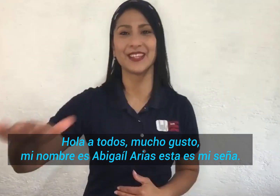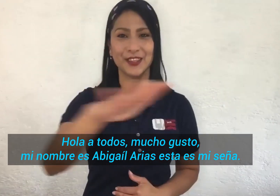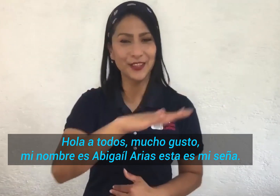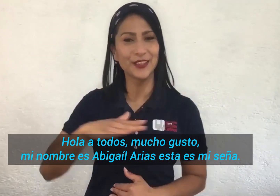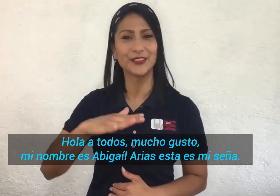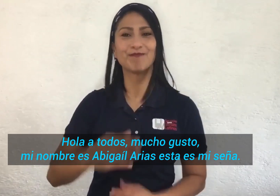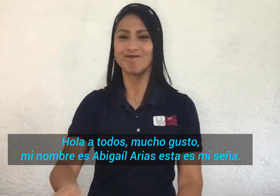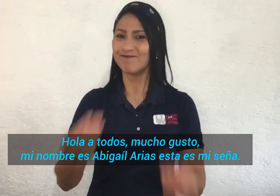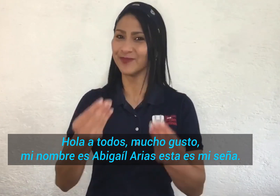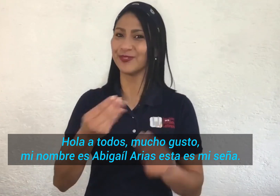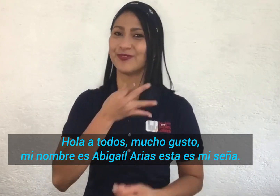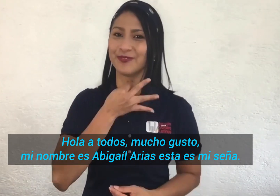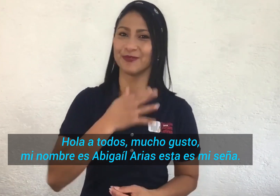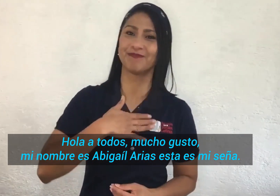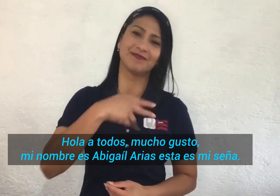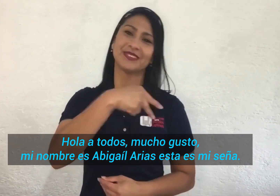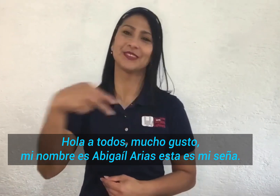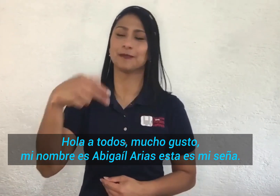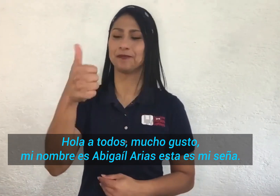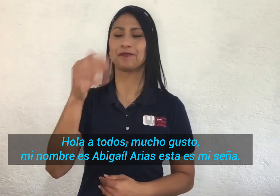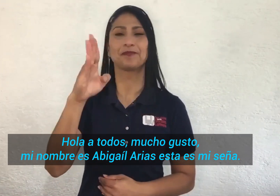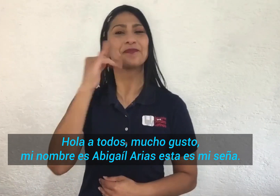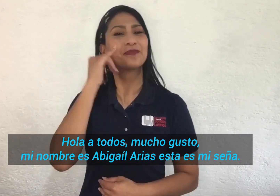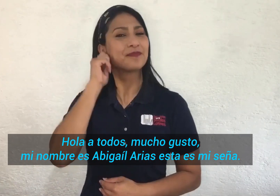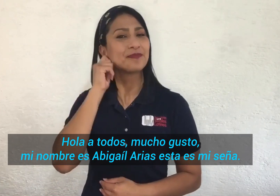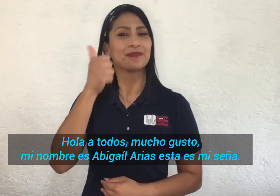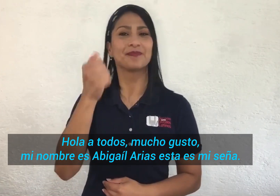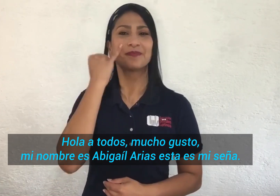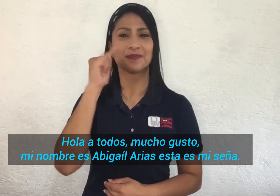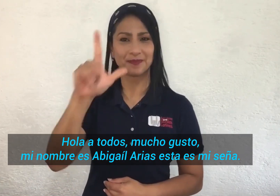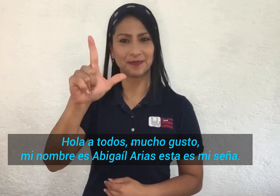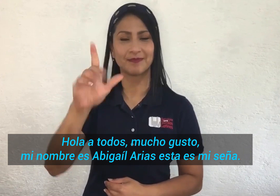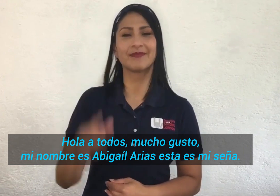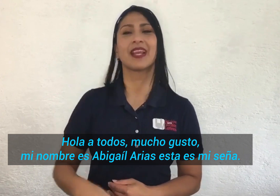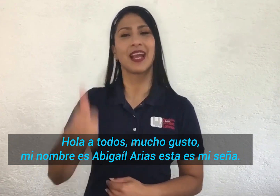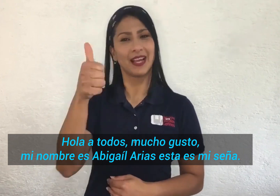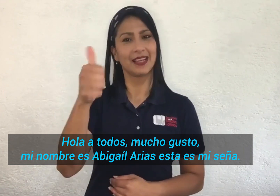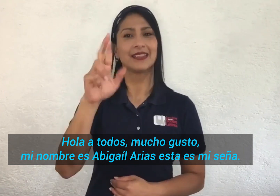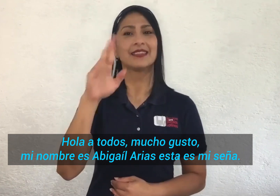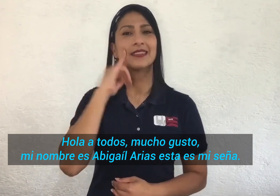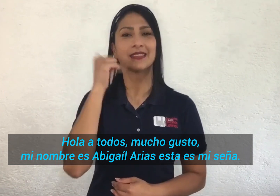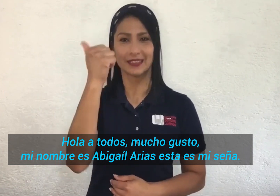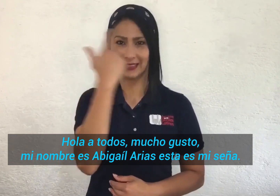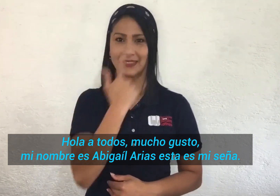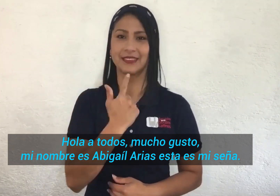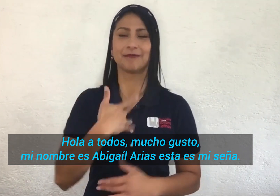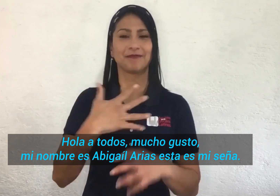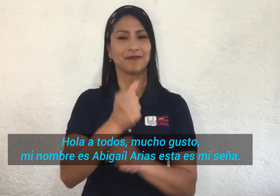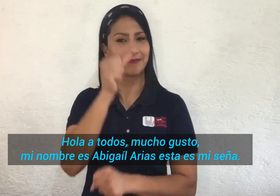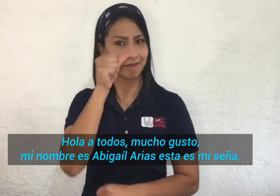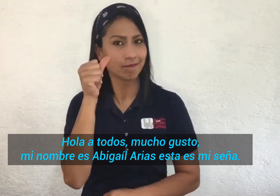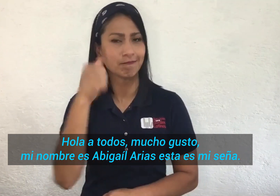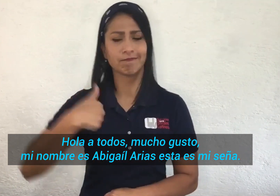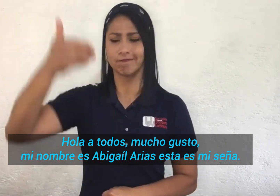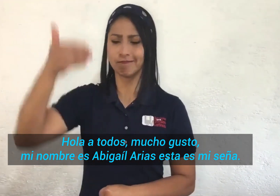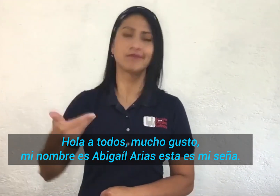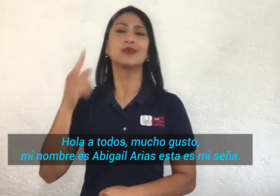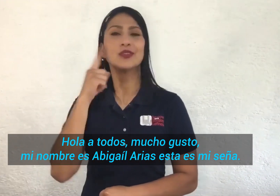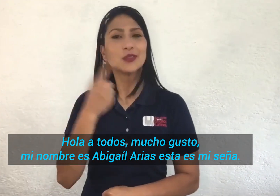Hola a todos, mucho gusto. Mi nombre es Abigail Arias. Esta es mi seña. Yo